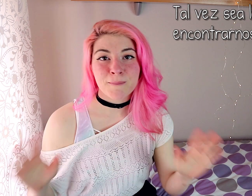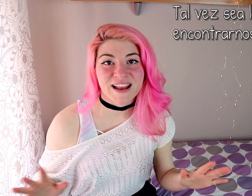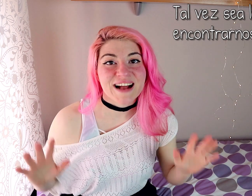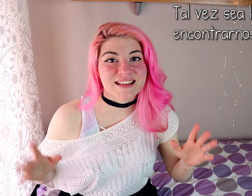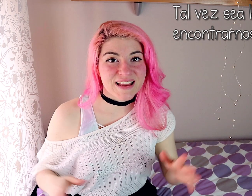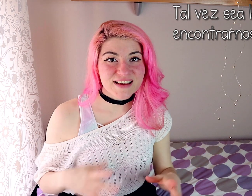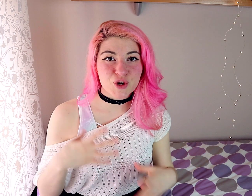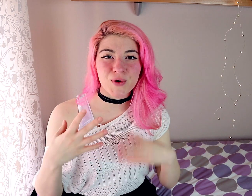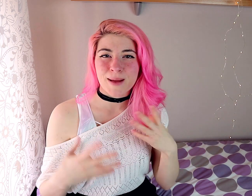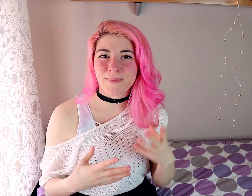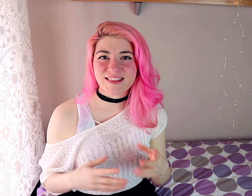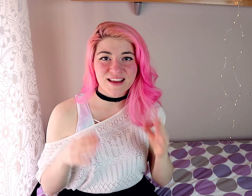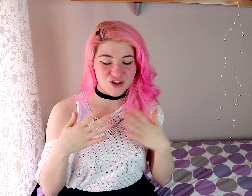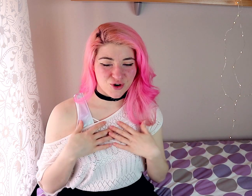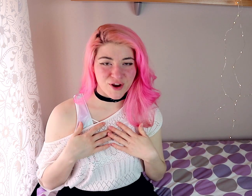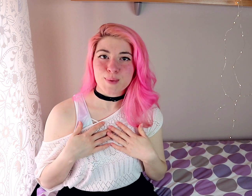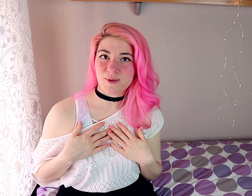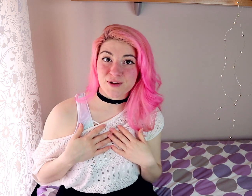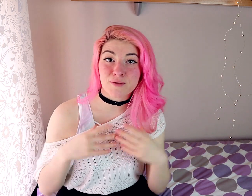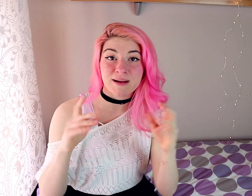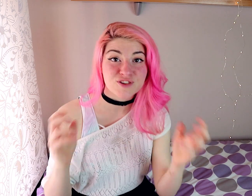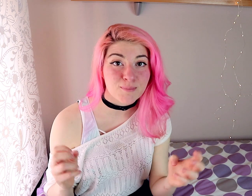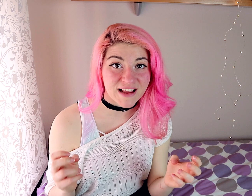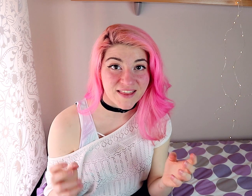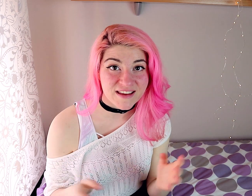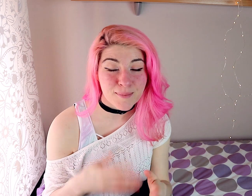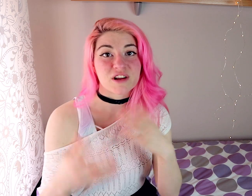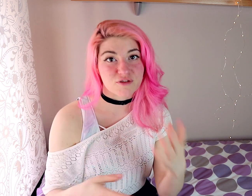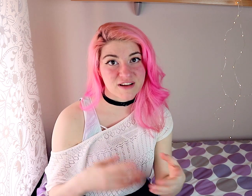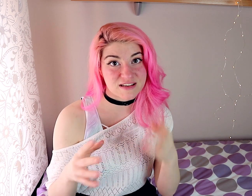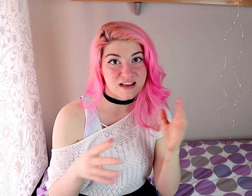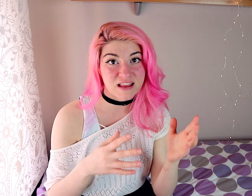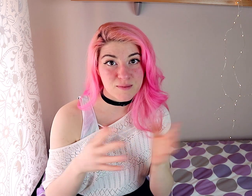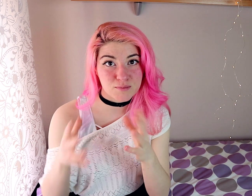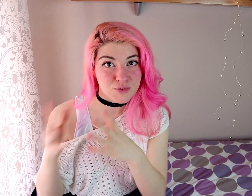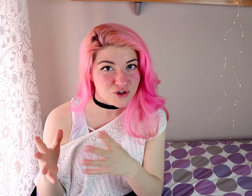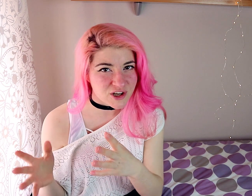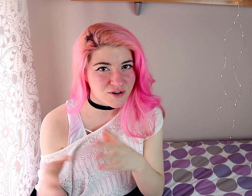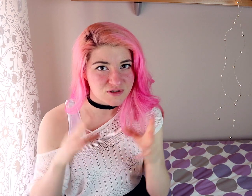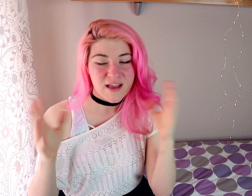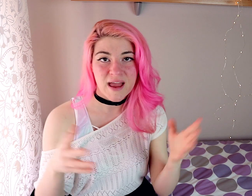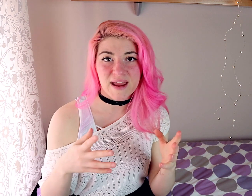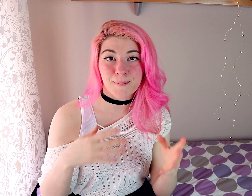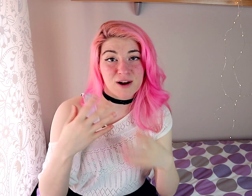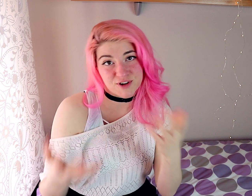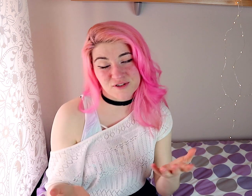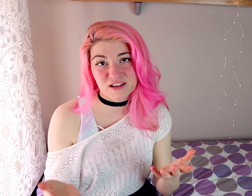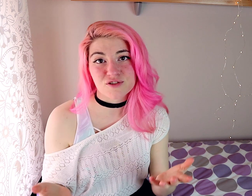Vale, hasta aquí es como la parte, yo creo, en mi opinión, más complicadilla. Porque son frases que tienen muchos signos, para los que no estáis